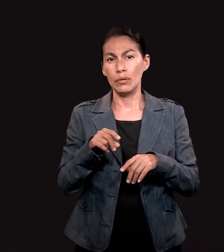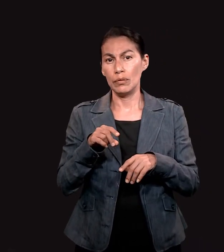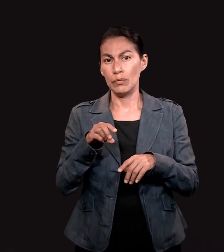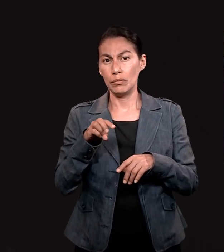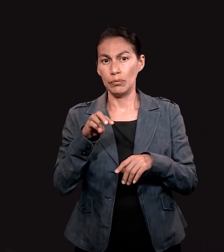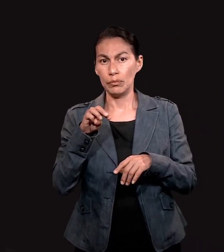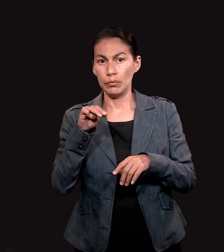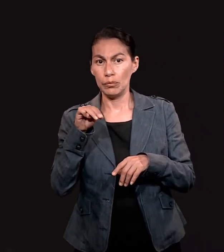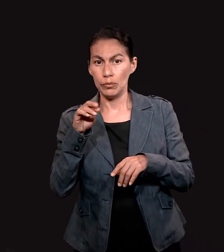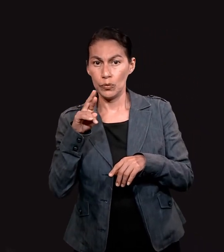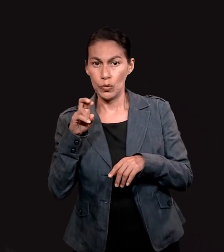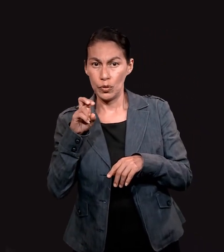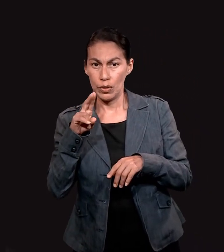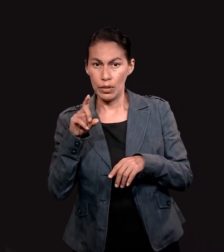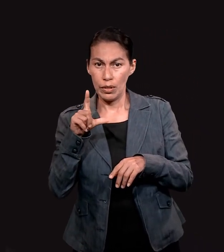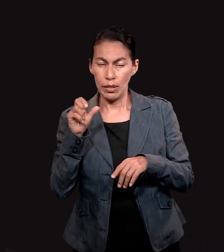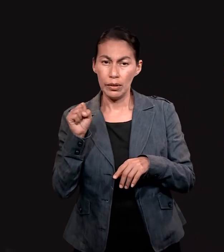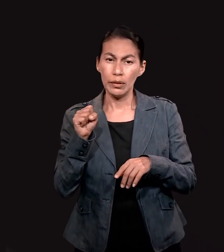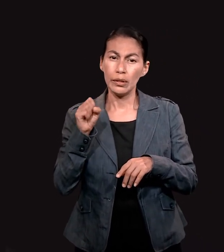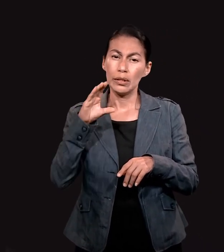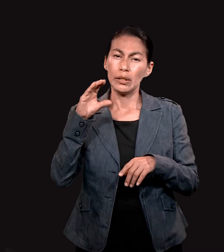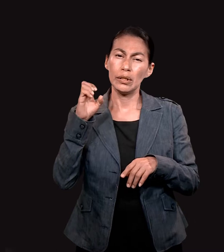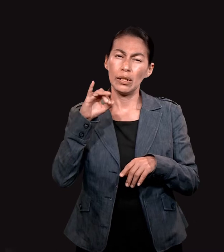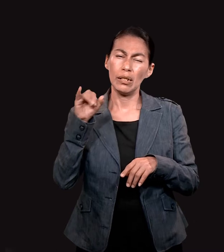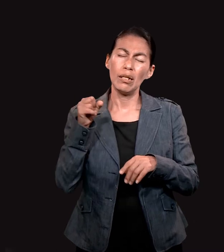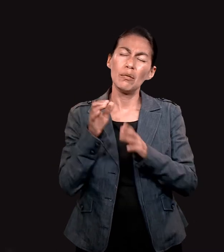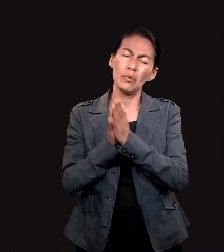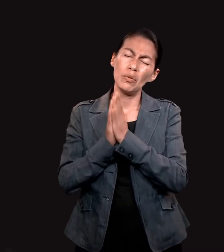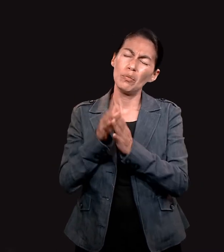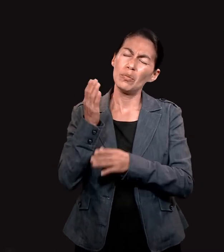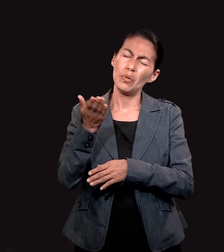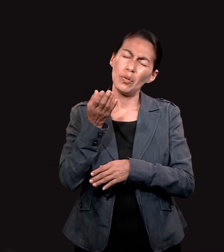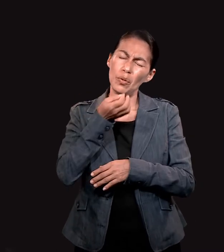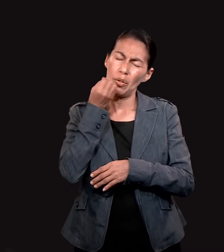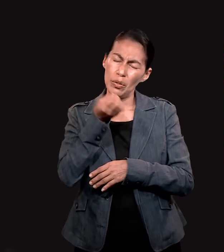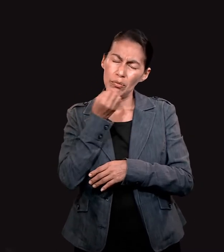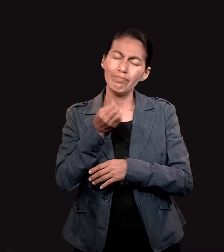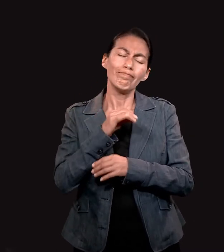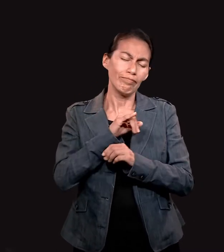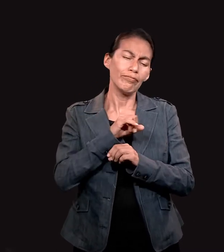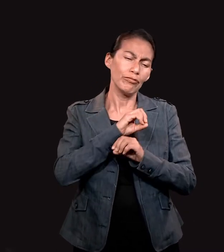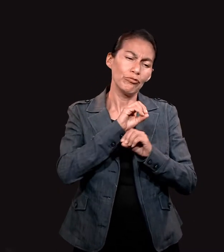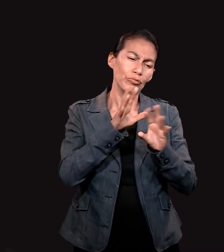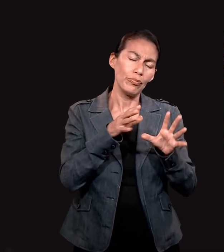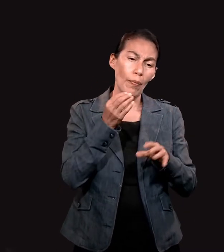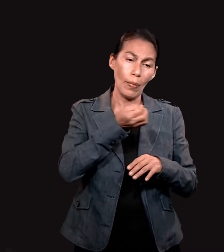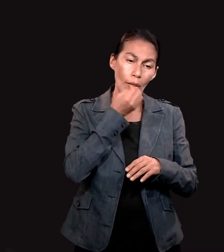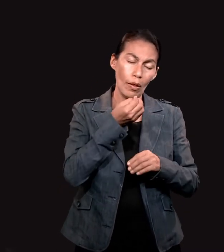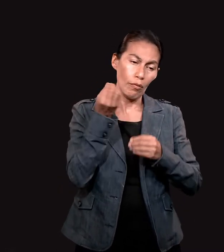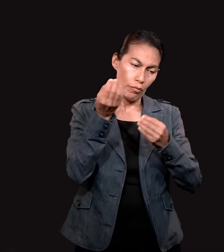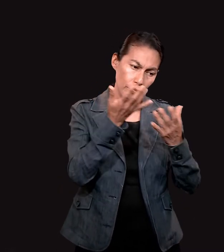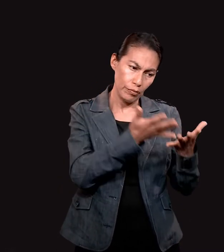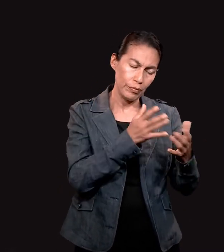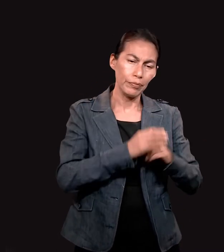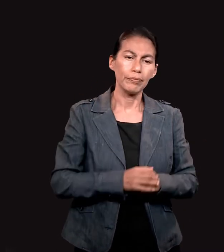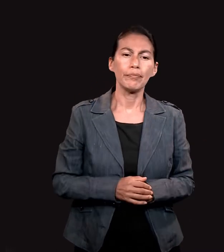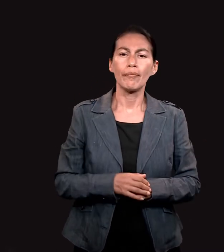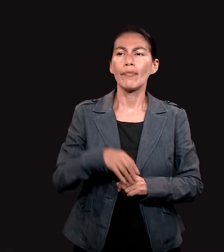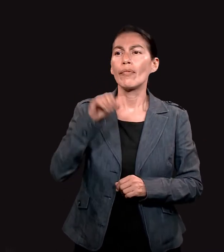Monse y familia. Bendiciones a todos. Estaremos orando, Aurora, por esta petición. Ángela